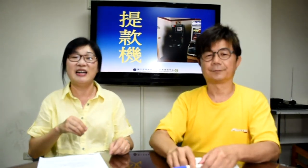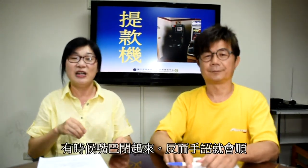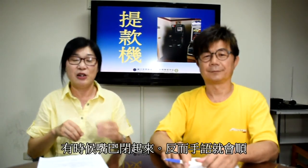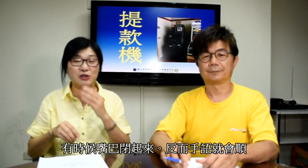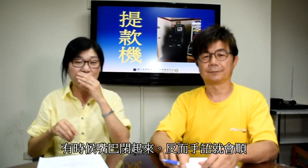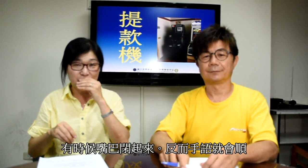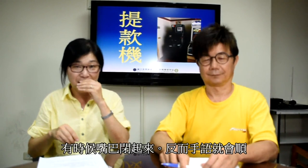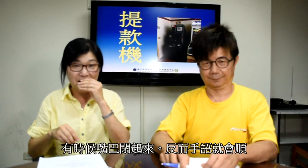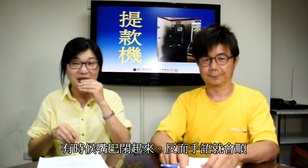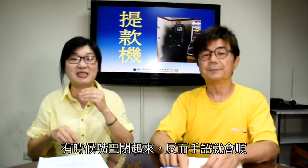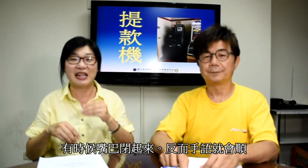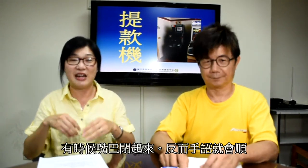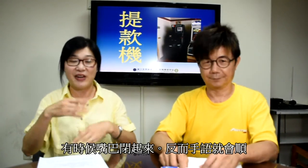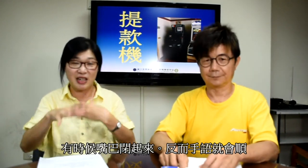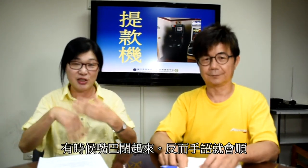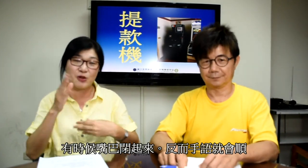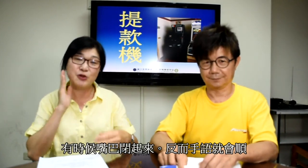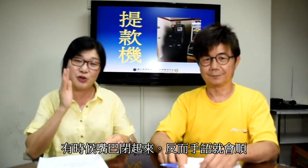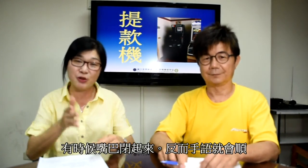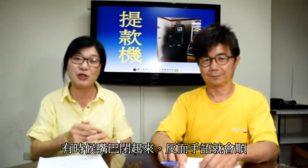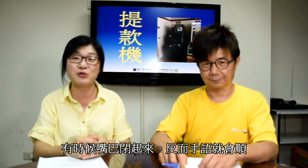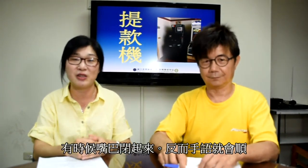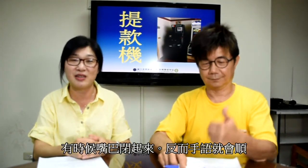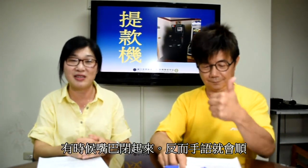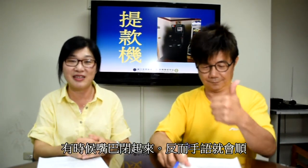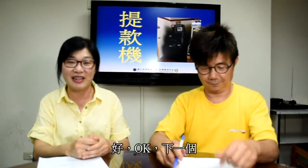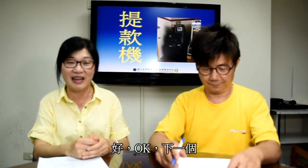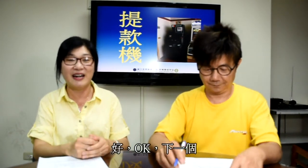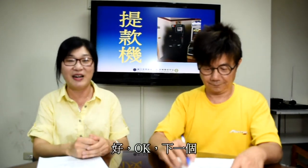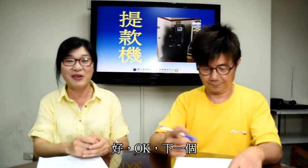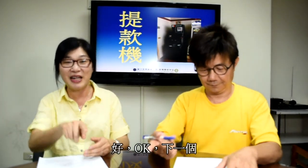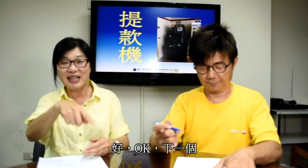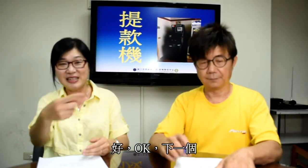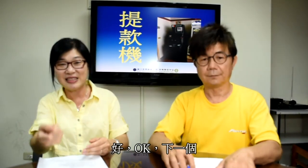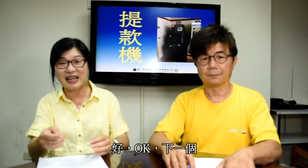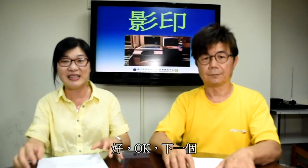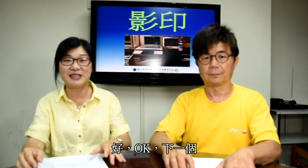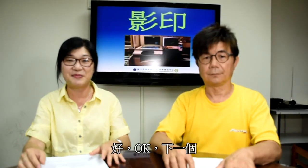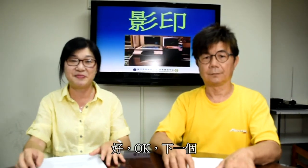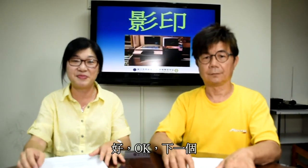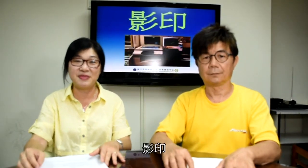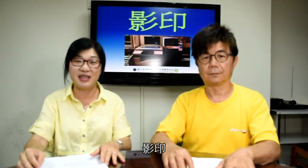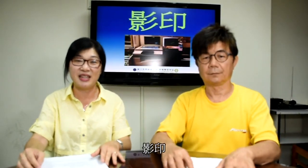有时候嘴巴闭起来，反而手语就会顺了、哦、OK， 下一个影印，